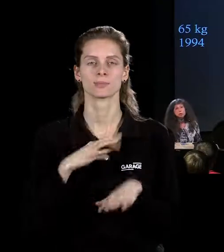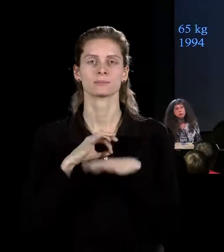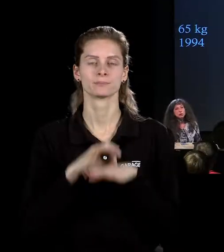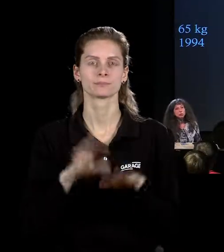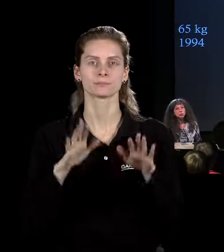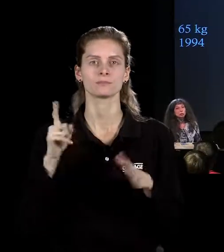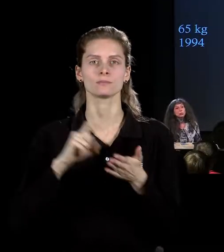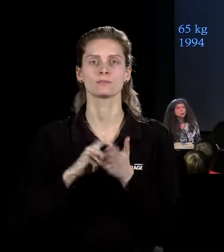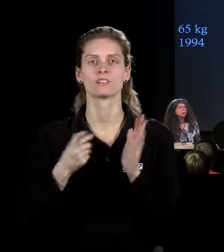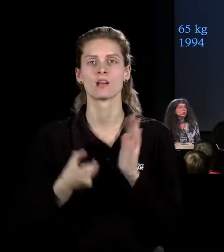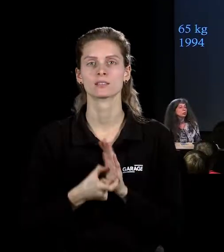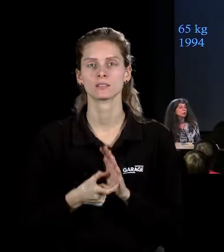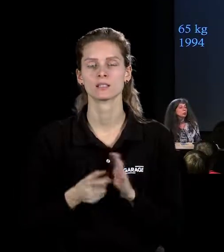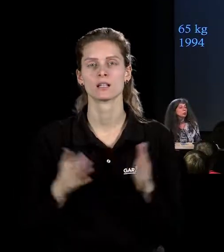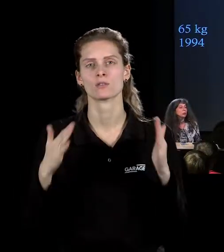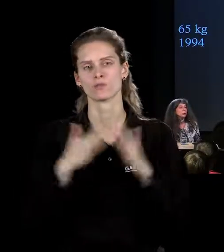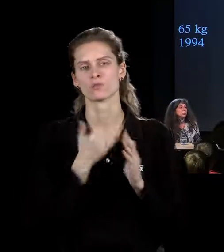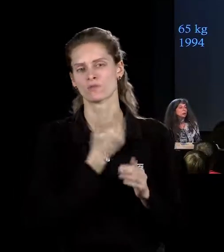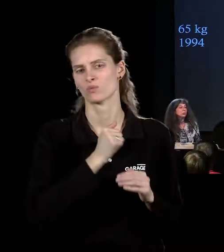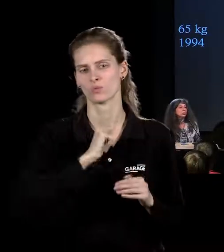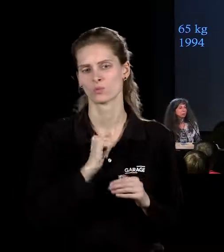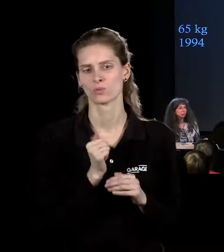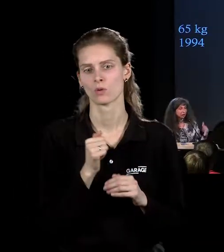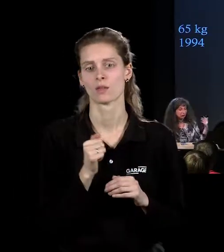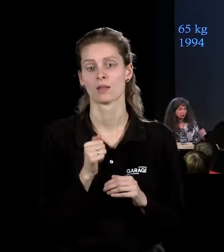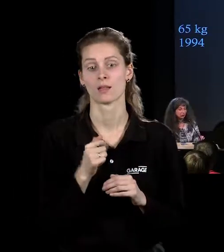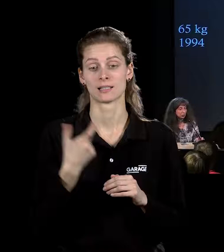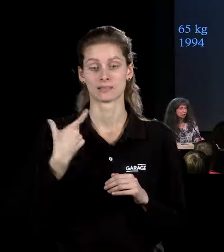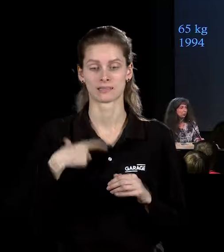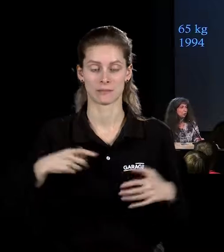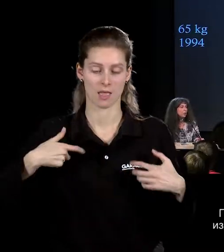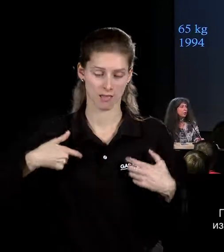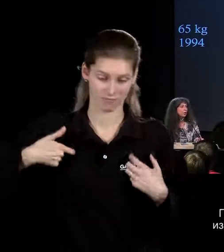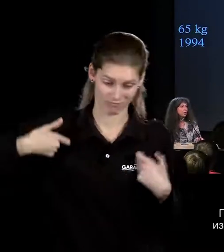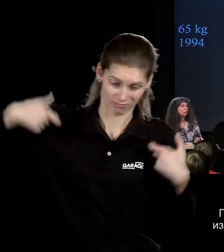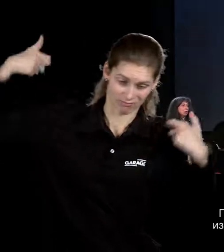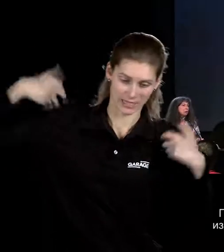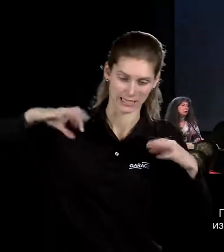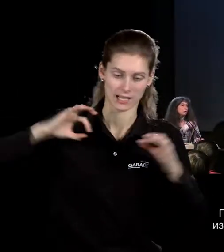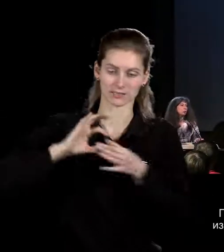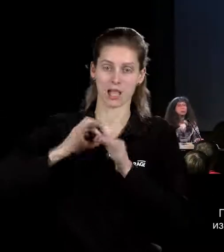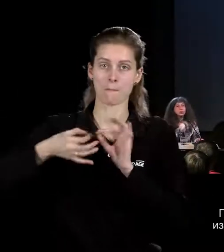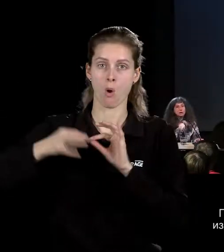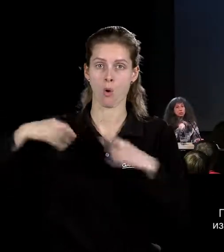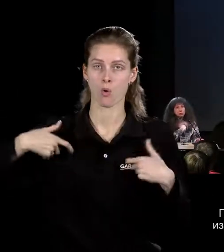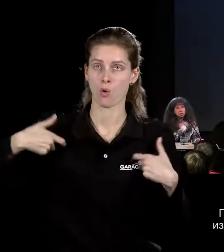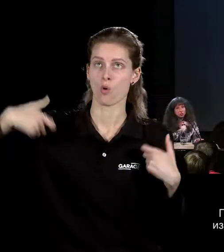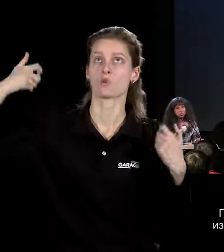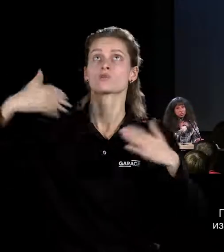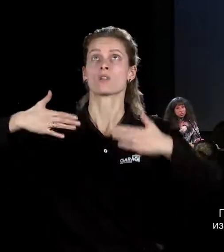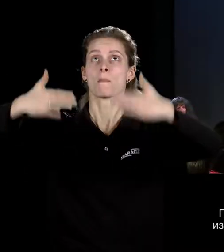него, в доме у кого-то из его друзей, во время которых он подвесил себя на цепях к потолку, у него в груди